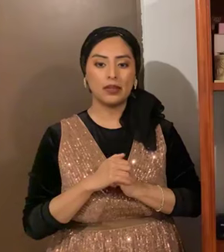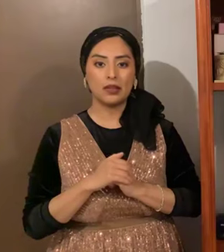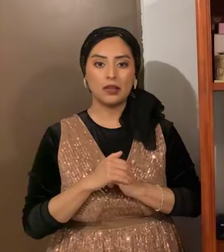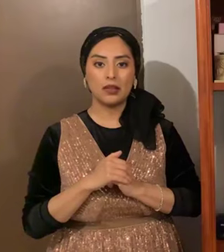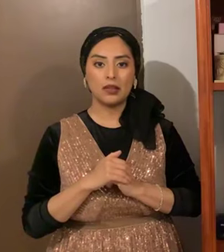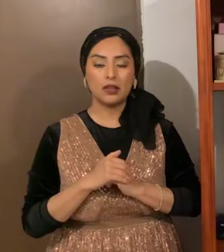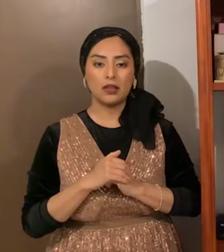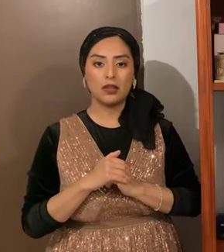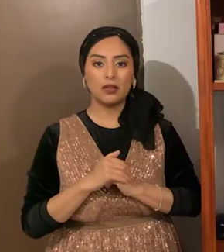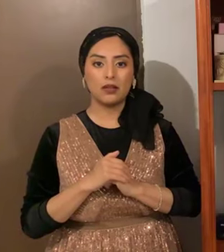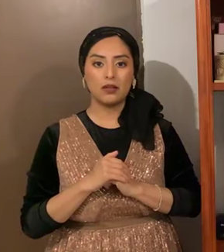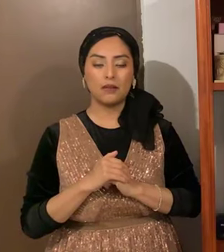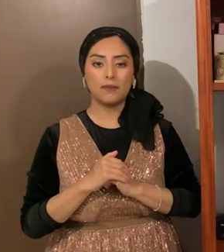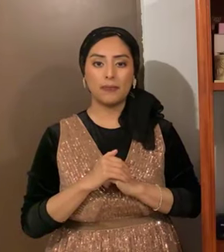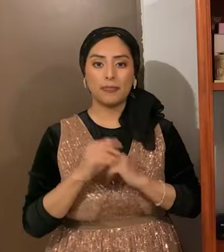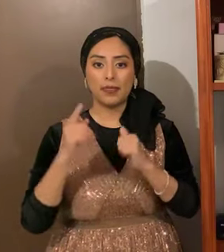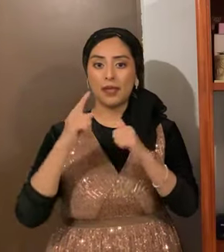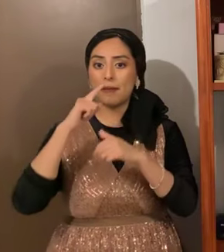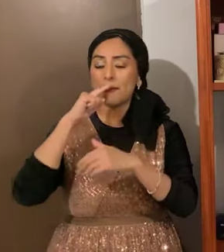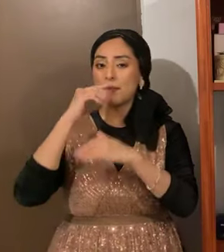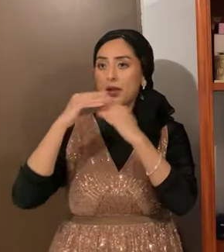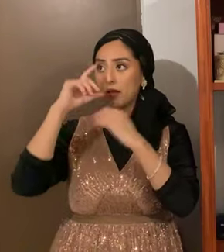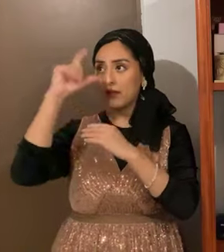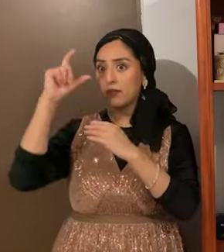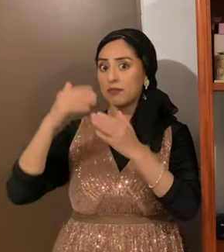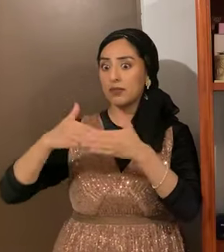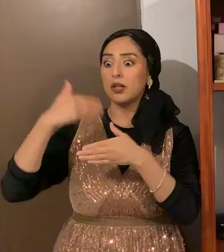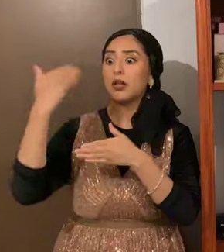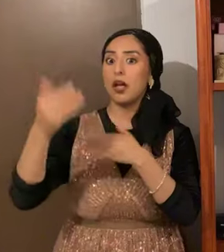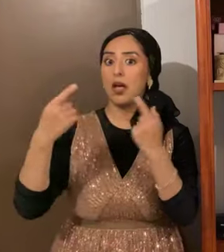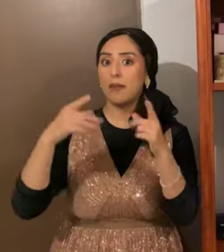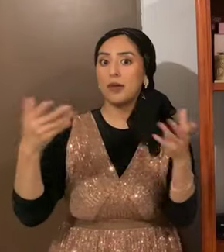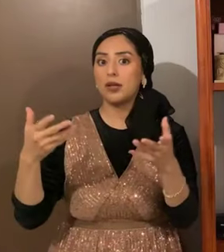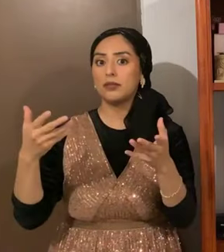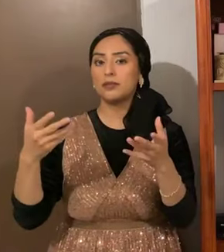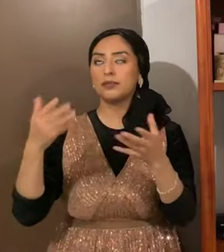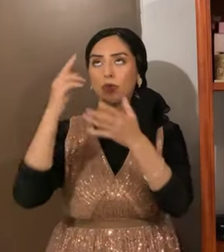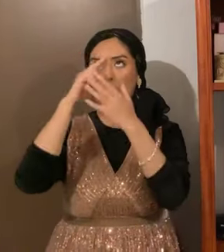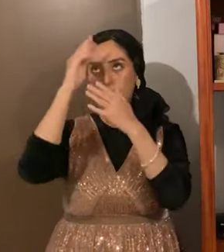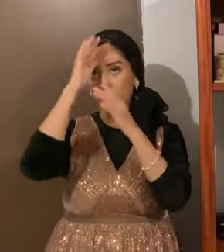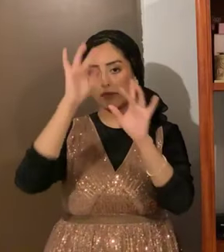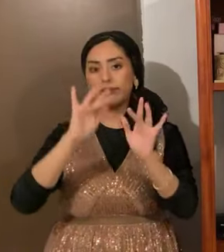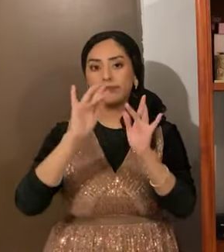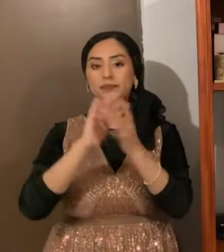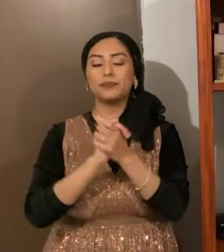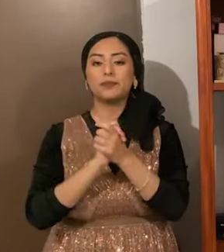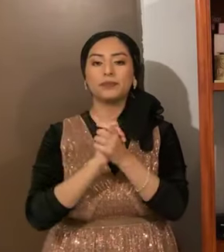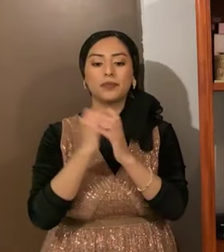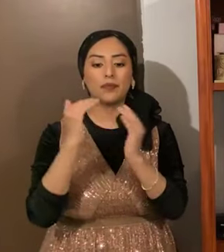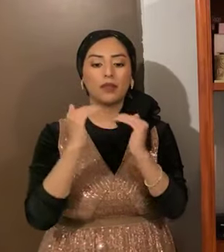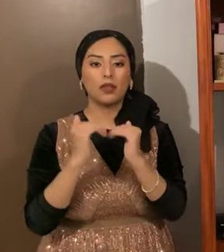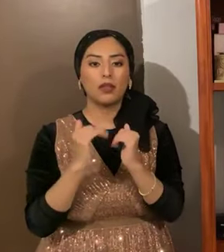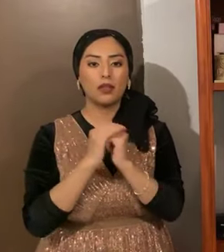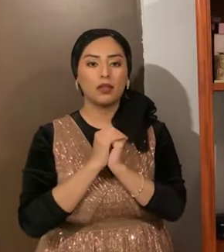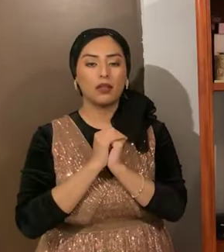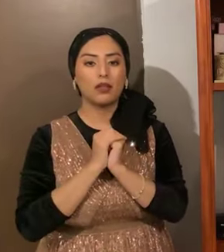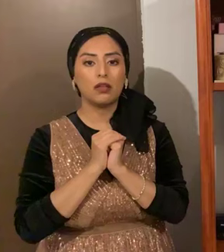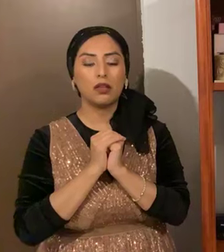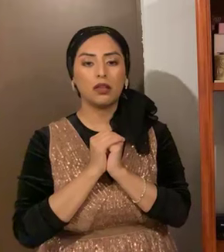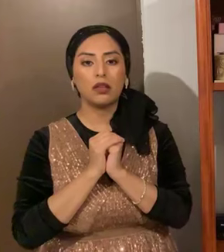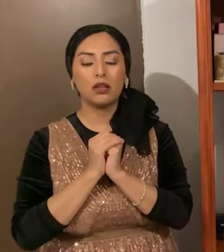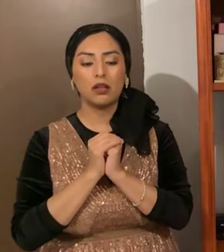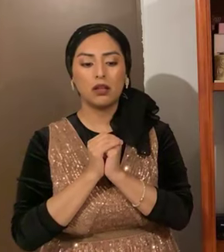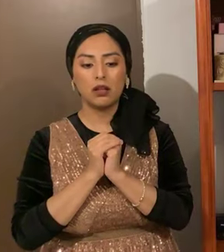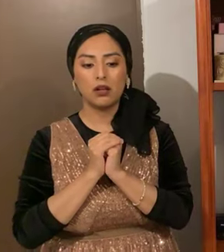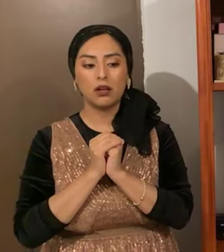Que pase esta luna roja, que el Eterno tenga compasión de todos. Tensión en Medio Oriente, el canal 14 de Israel.